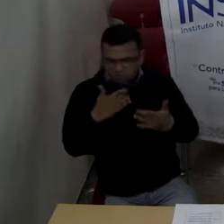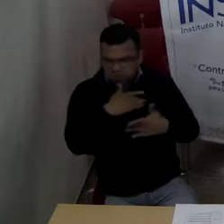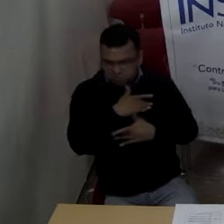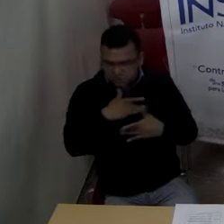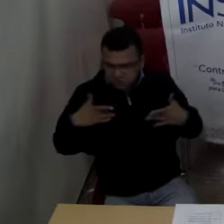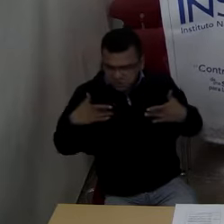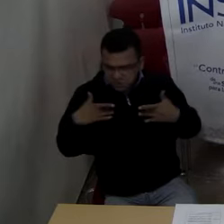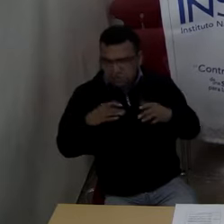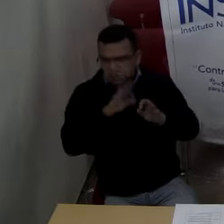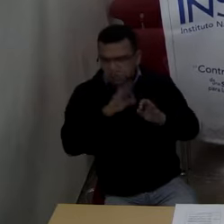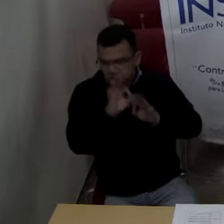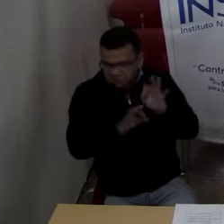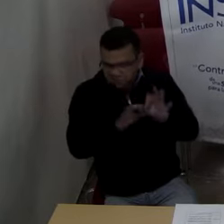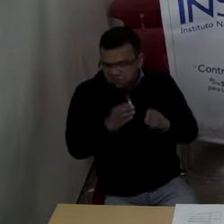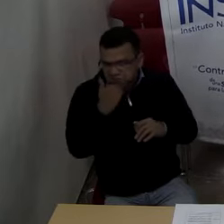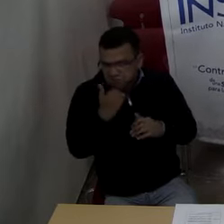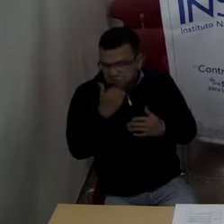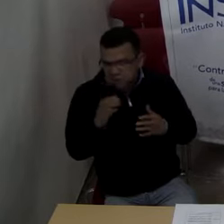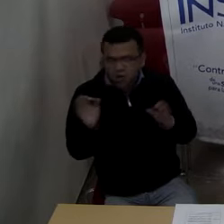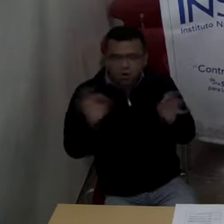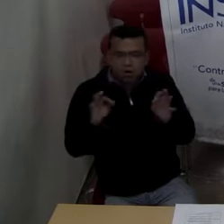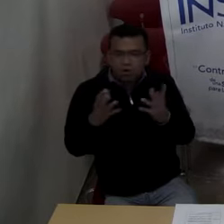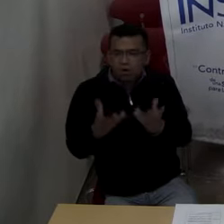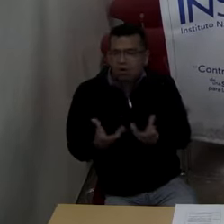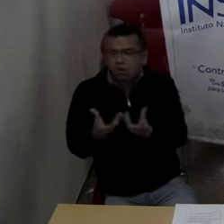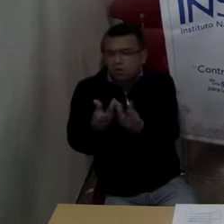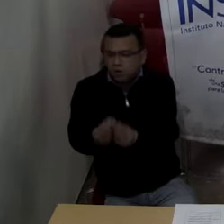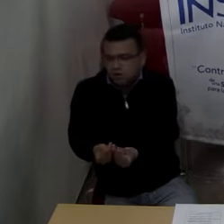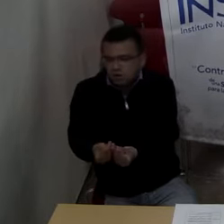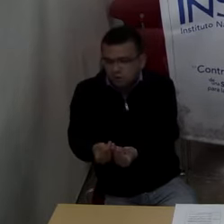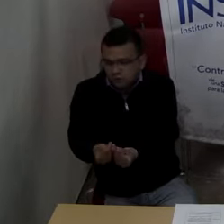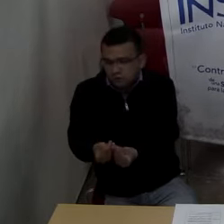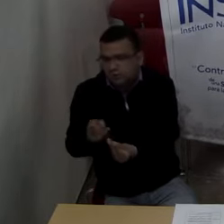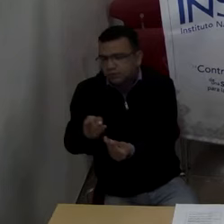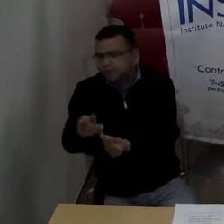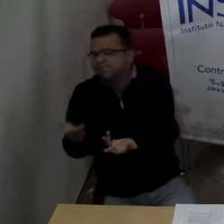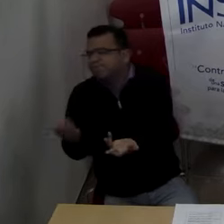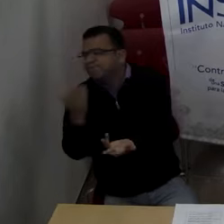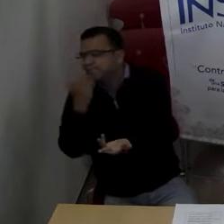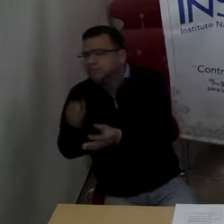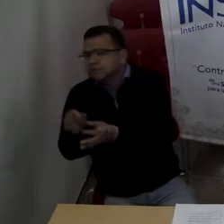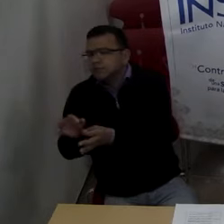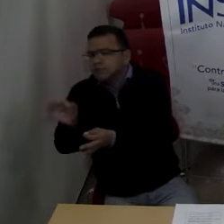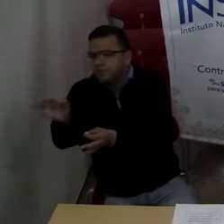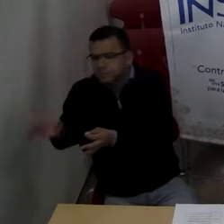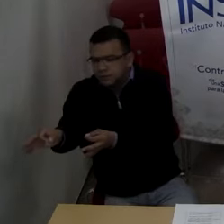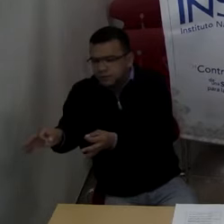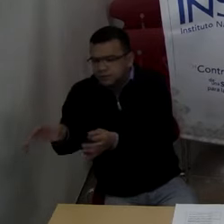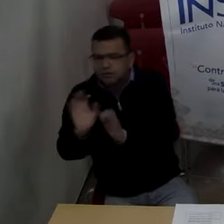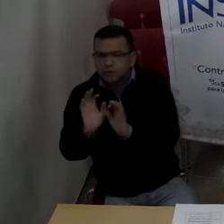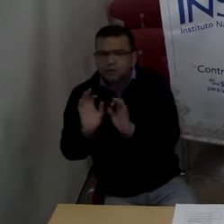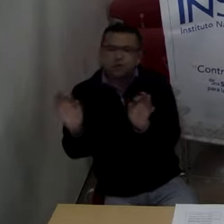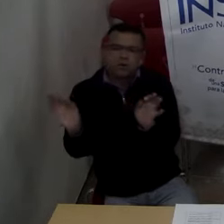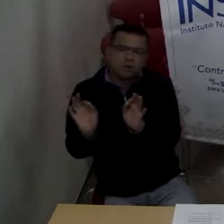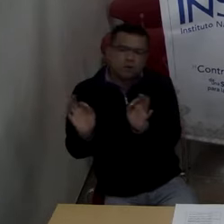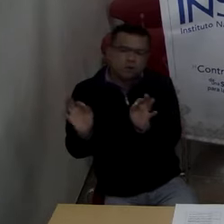un pueblo o los miembros de una comunidad, de una institución,